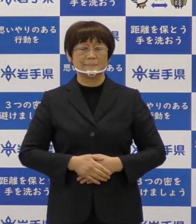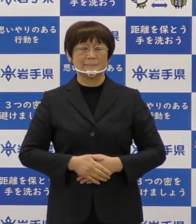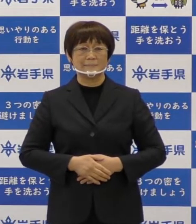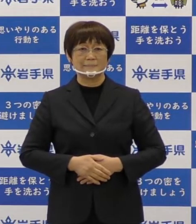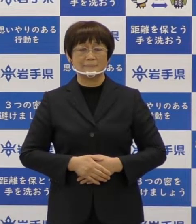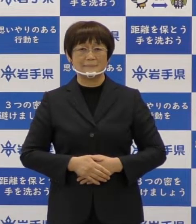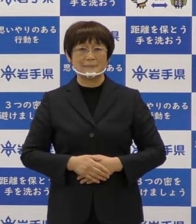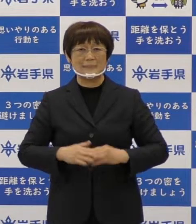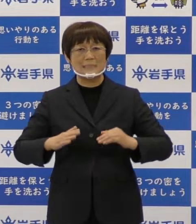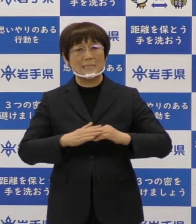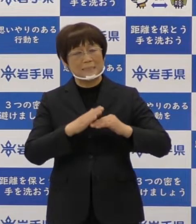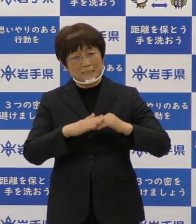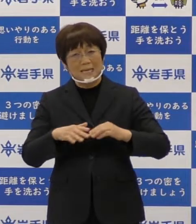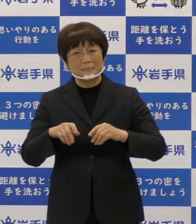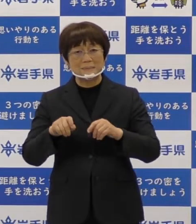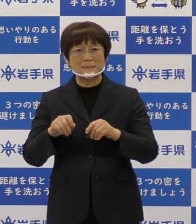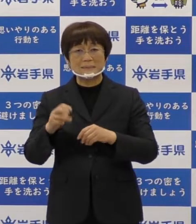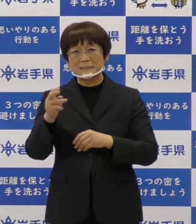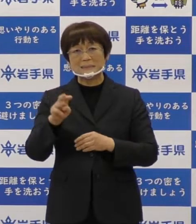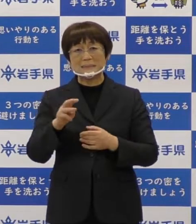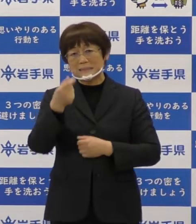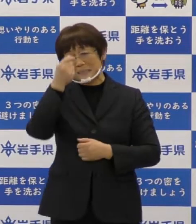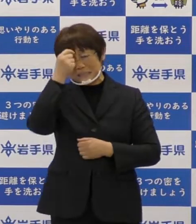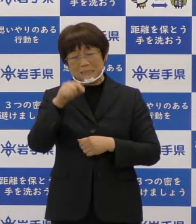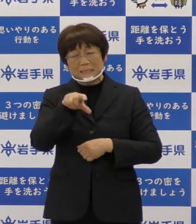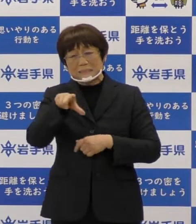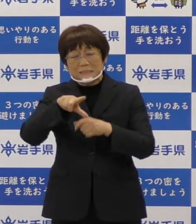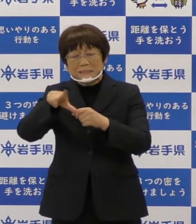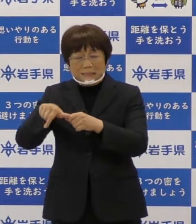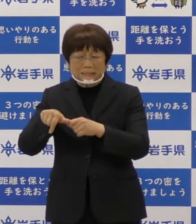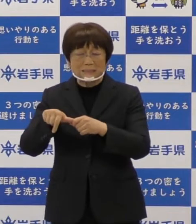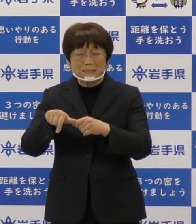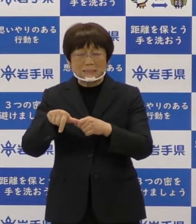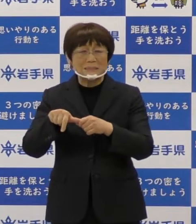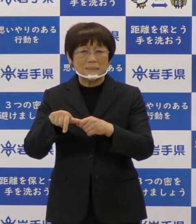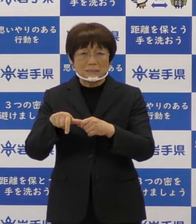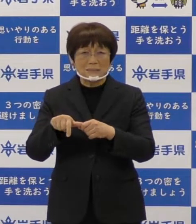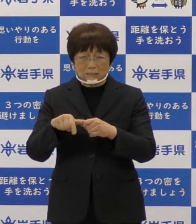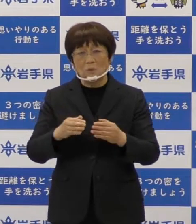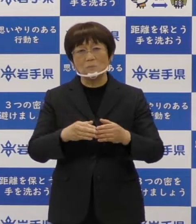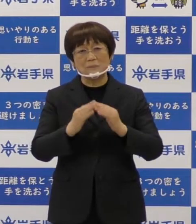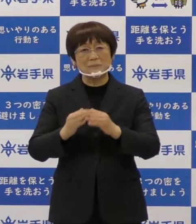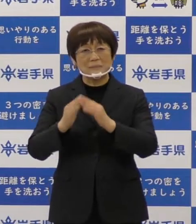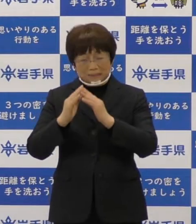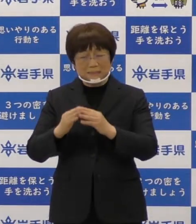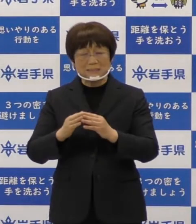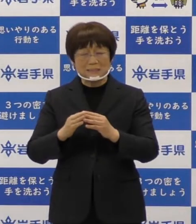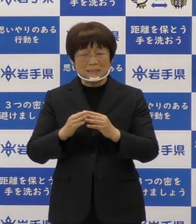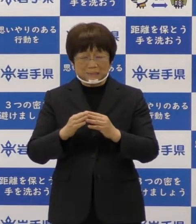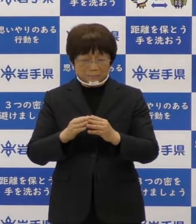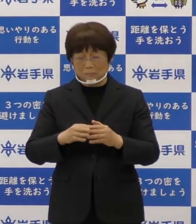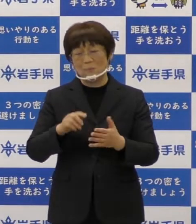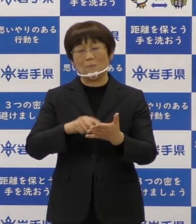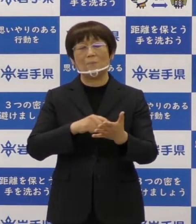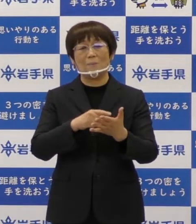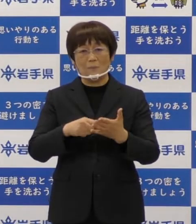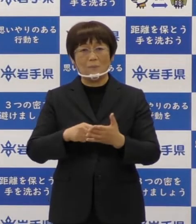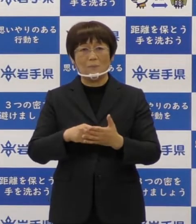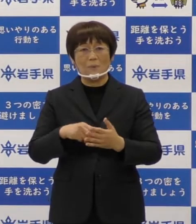沿岸被災地での宅地整備事業が完了し、災害公営住宅も完成し、